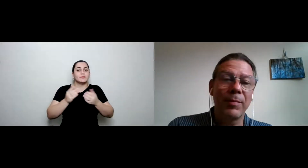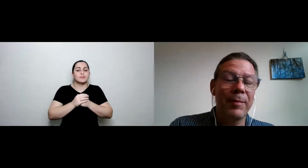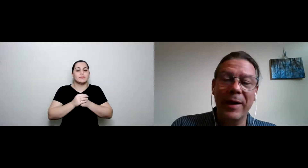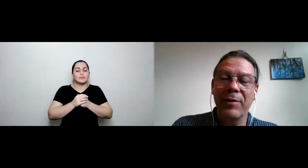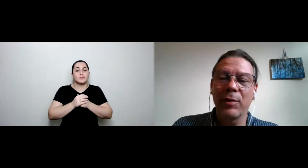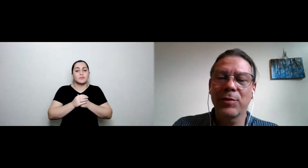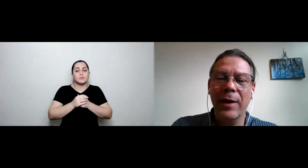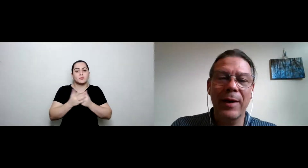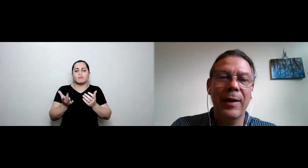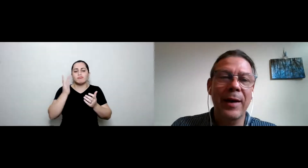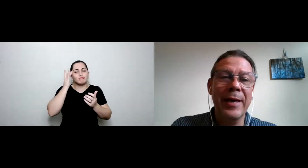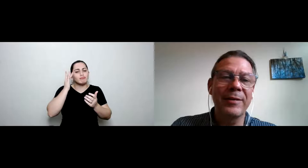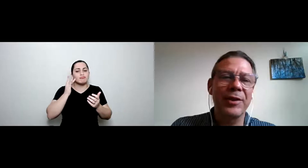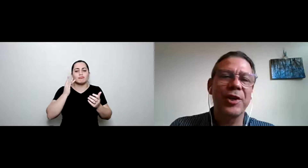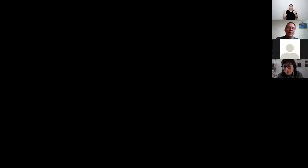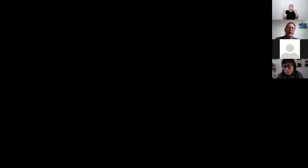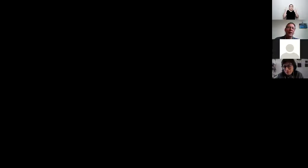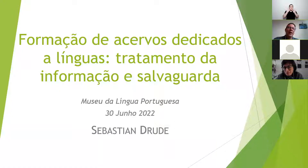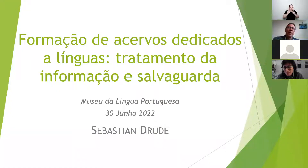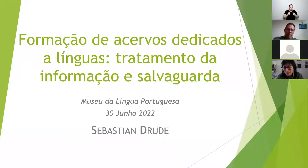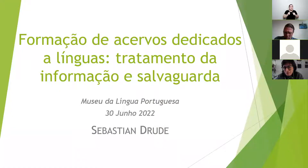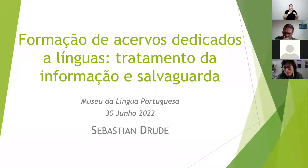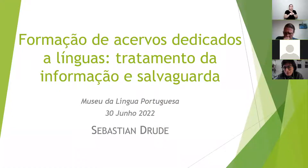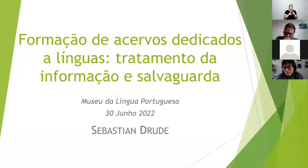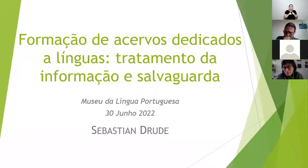E acho maravilhoso a iniciativa.